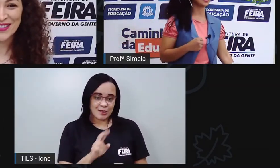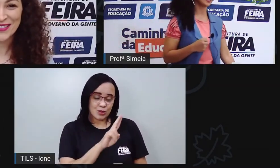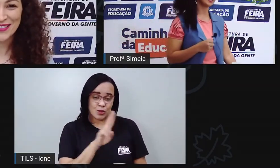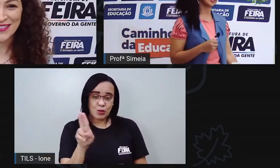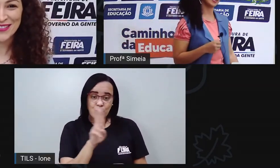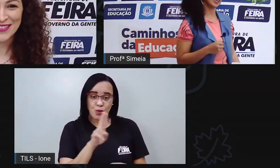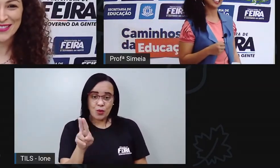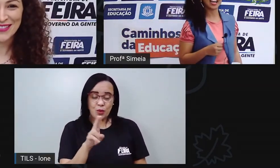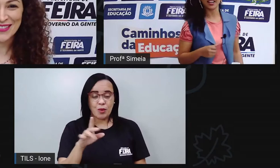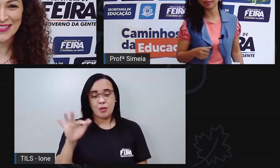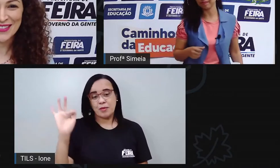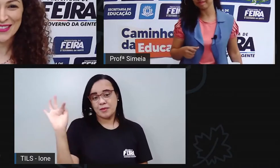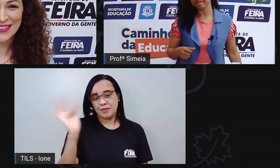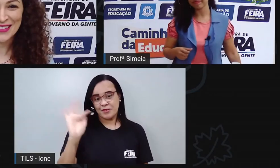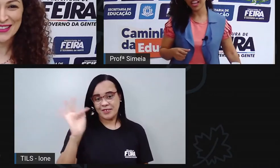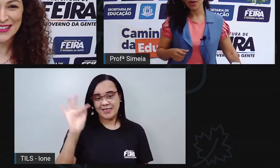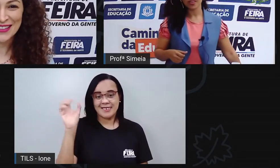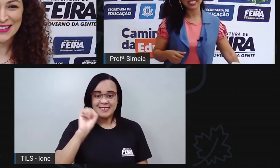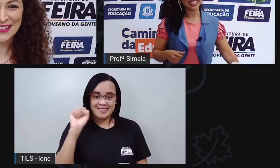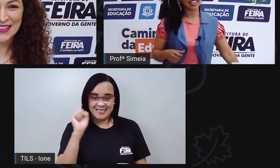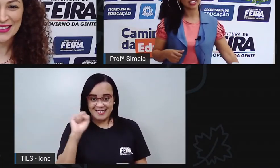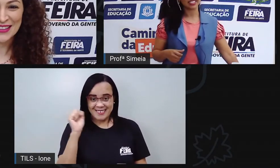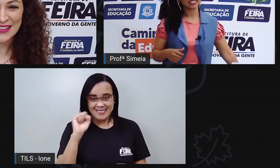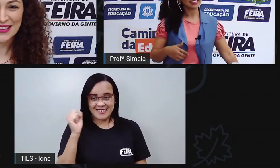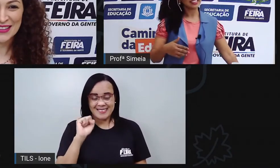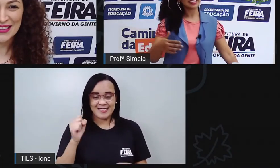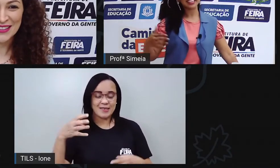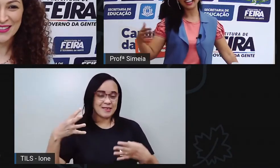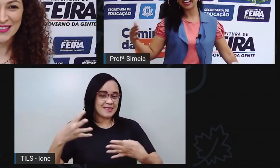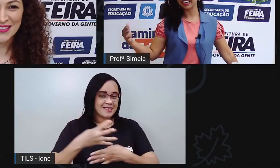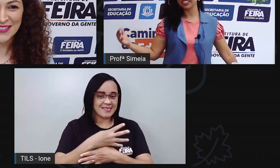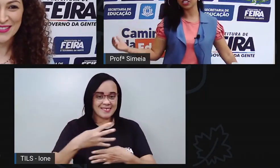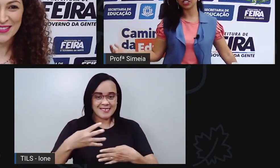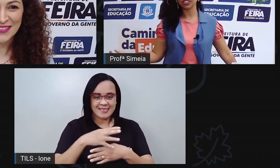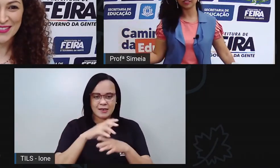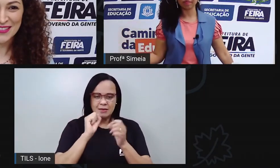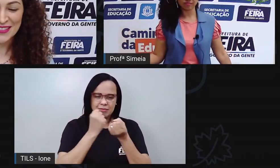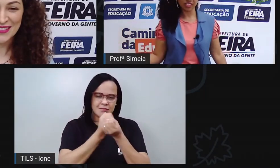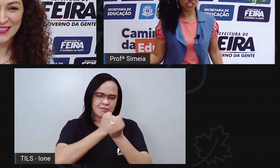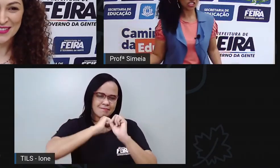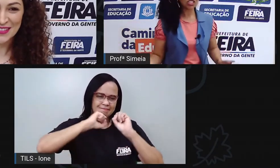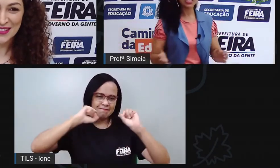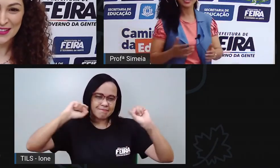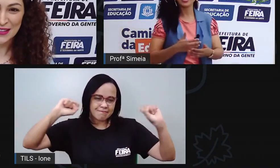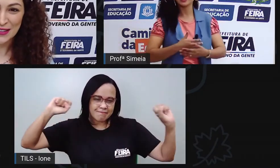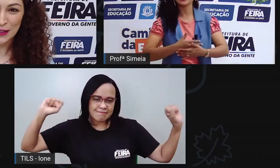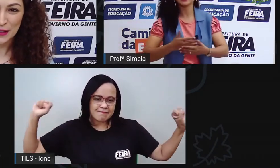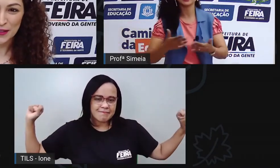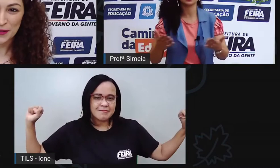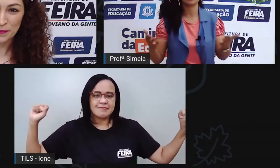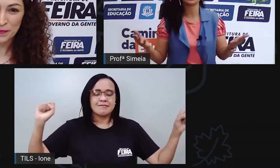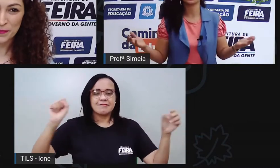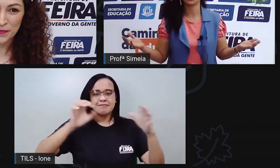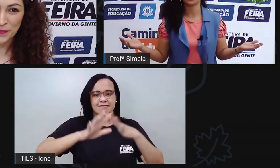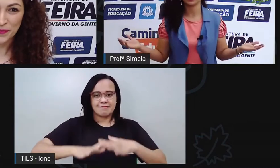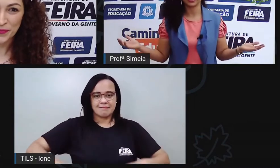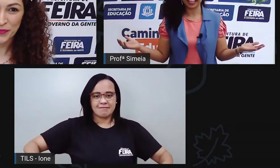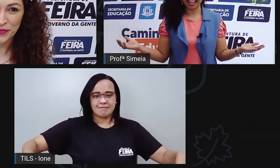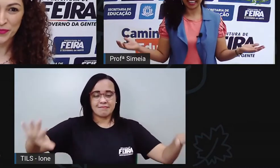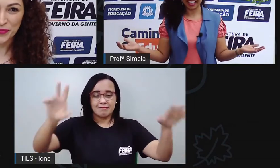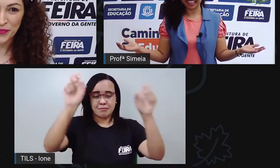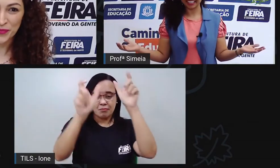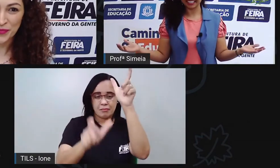de Santana, uma cidade grande, cheia de